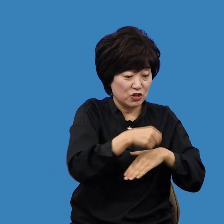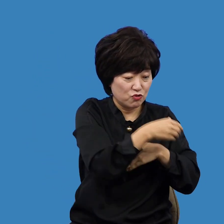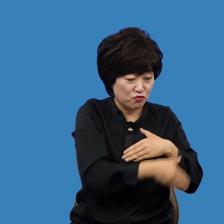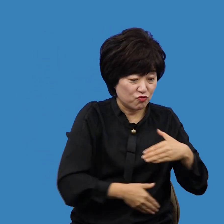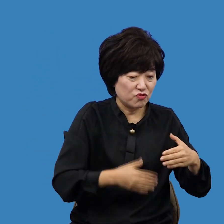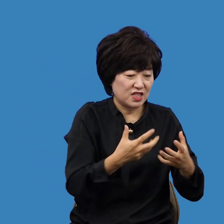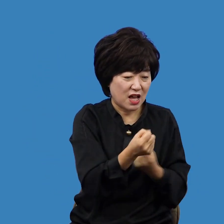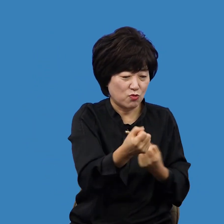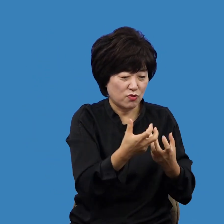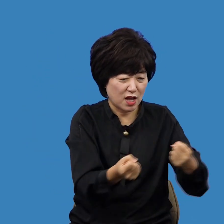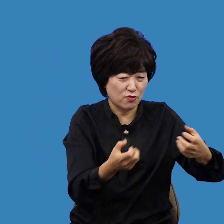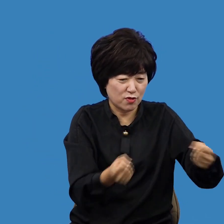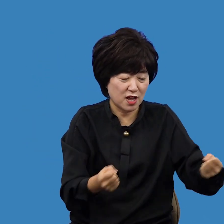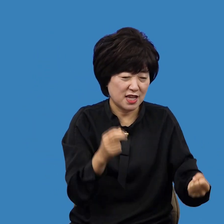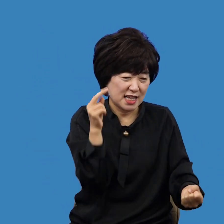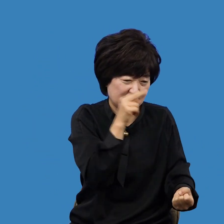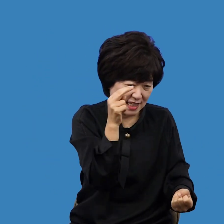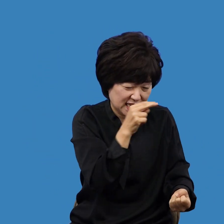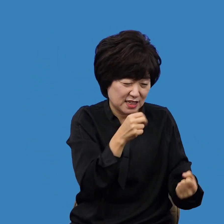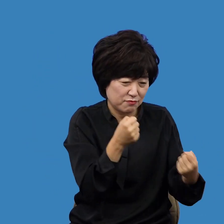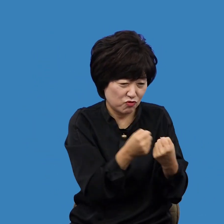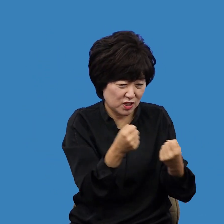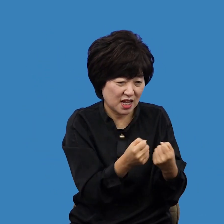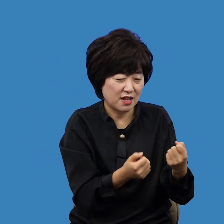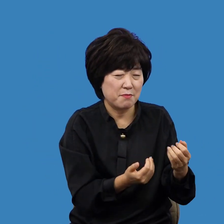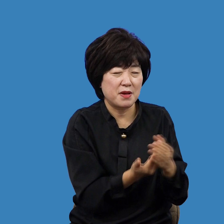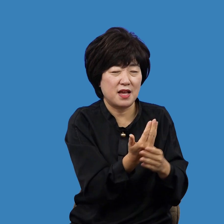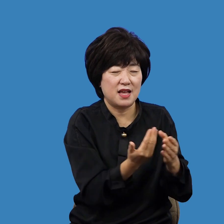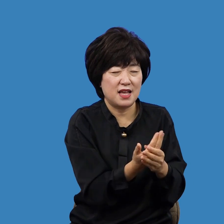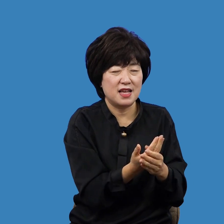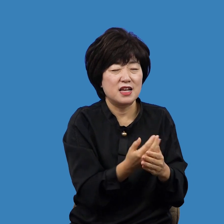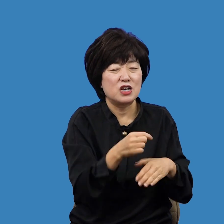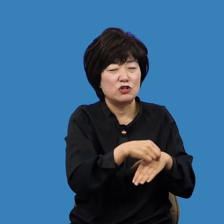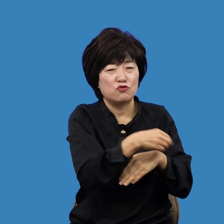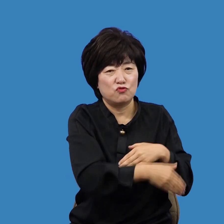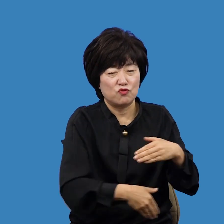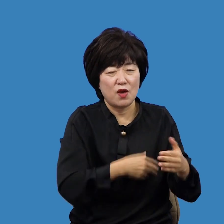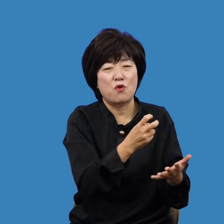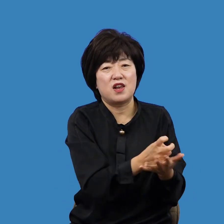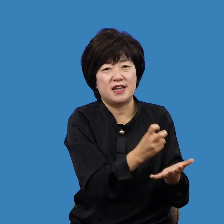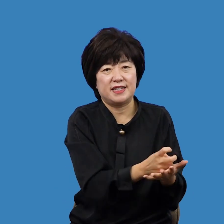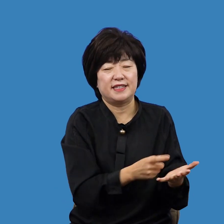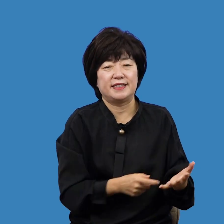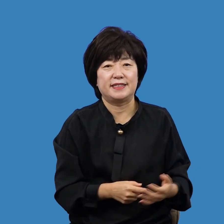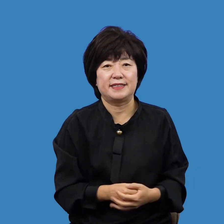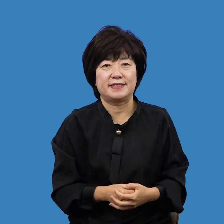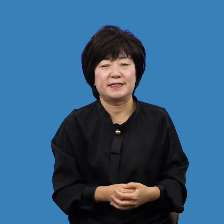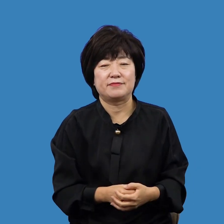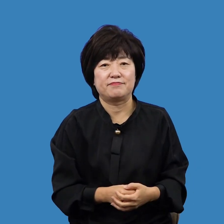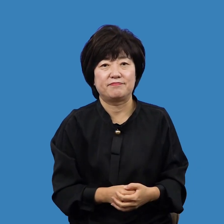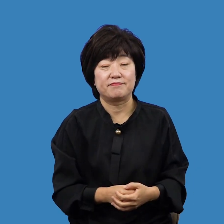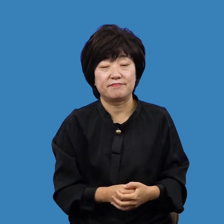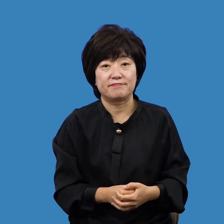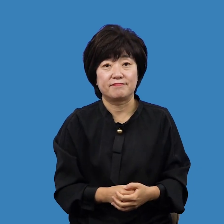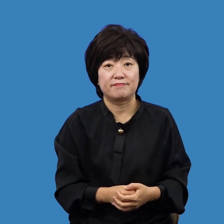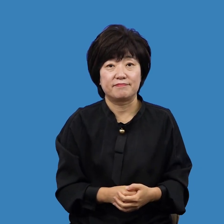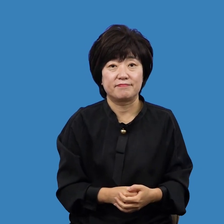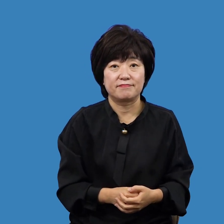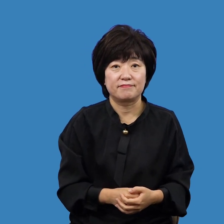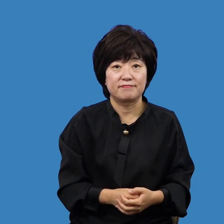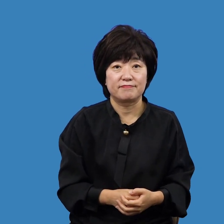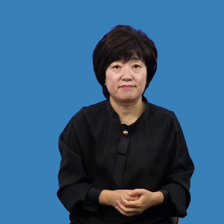나누기 때문에 뭐가 생기냐면 시기와 분쟁이 생기는 거예요. 이것이 육의 원리입니다. 예. 그래서